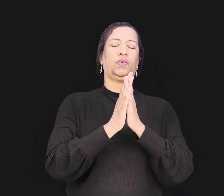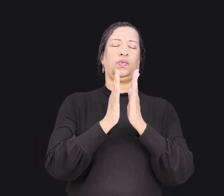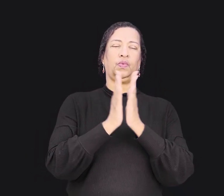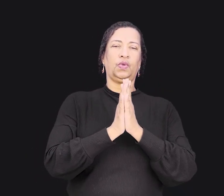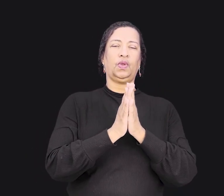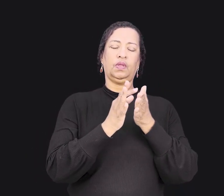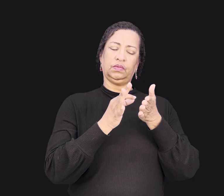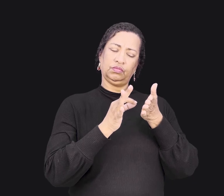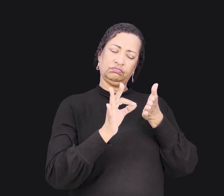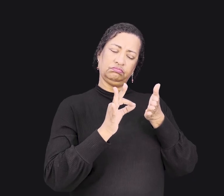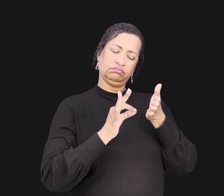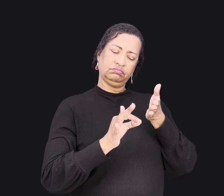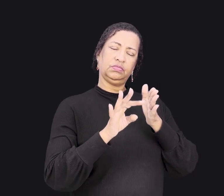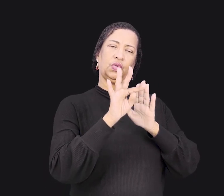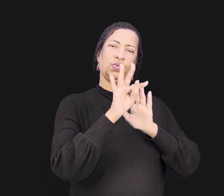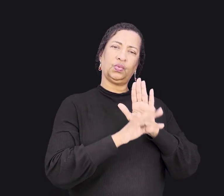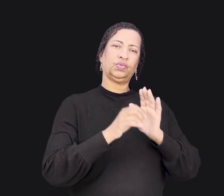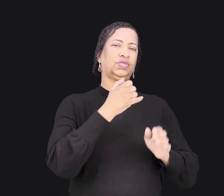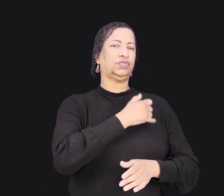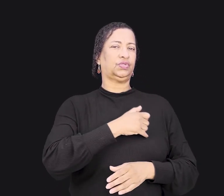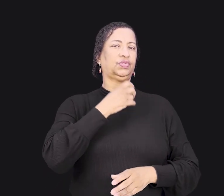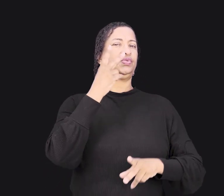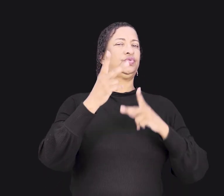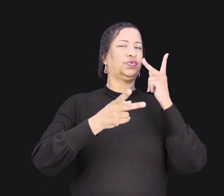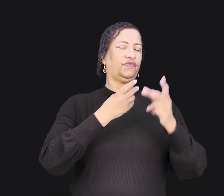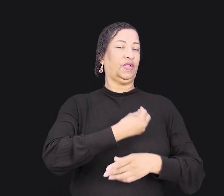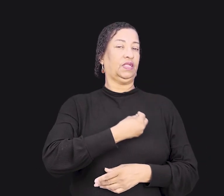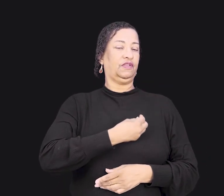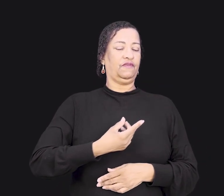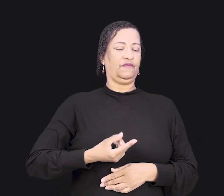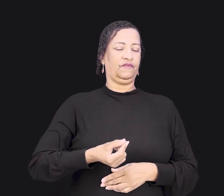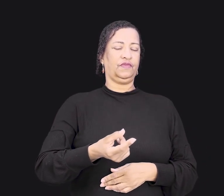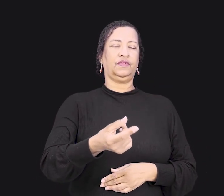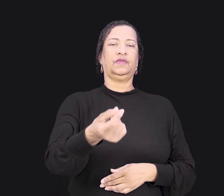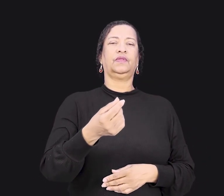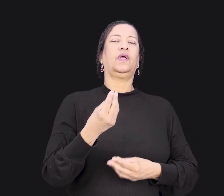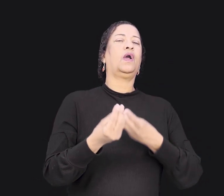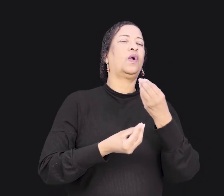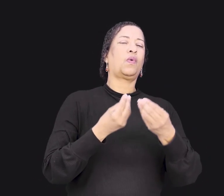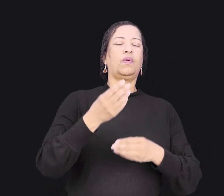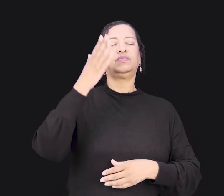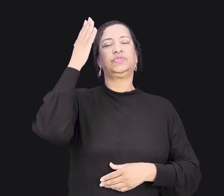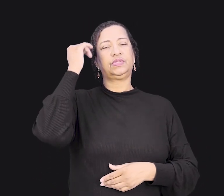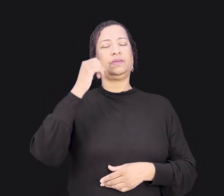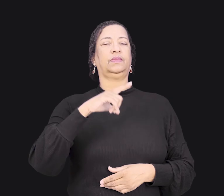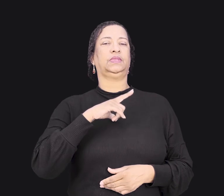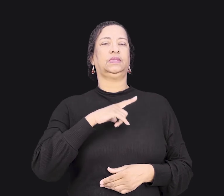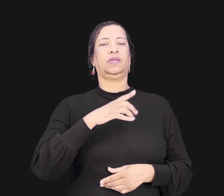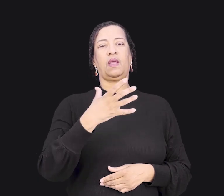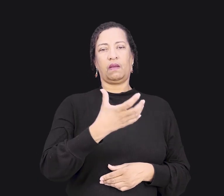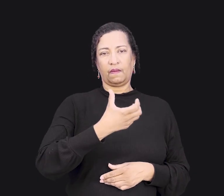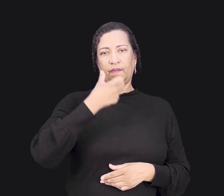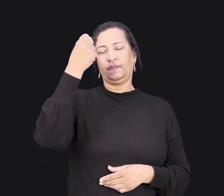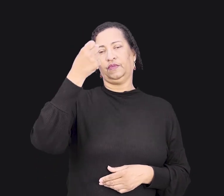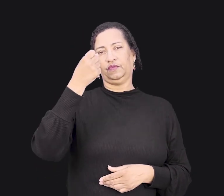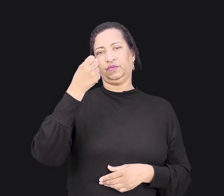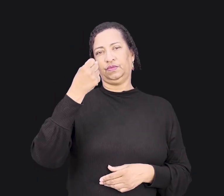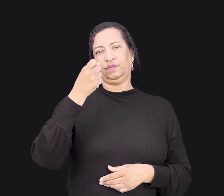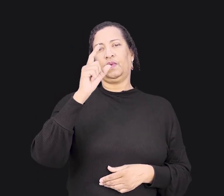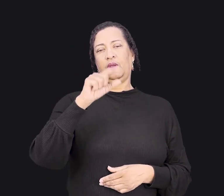Grife os textos em que João fala sobre a vida eterna, sobre como podemos saber que temos a salvação. Esta é a